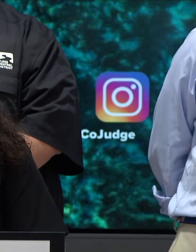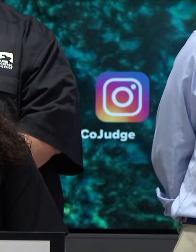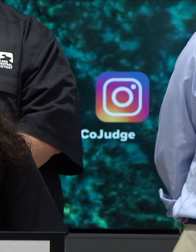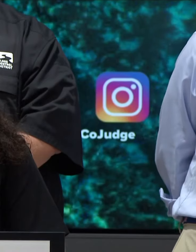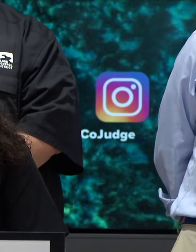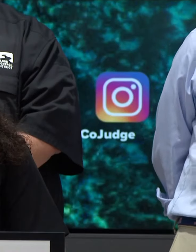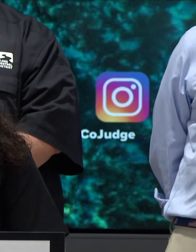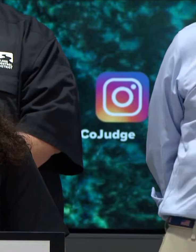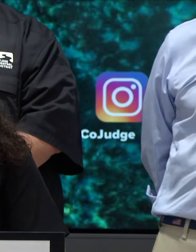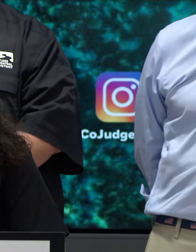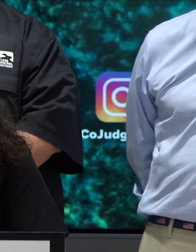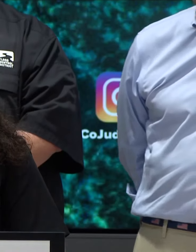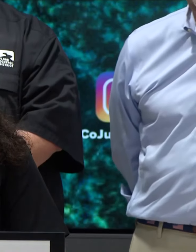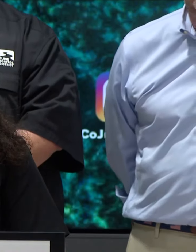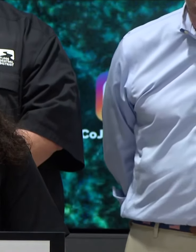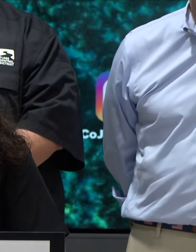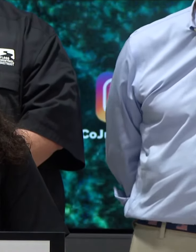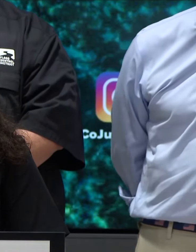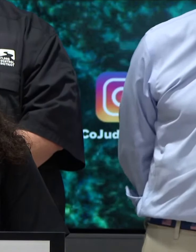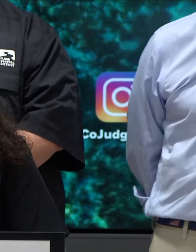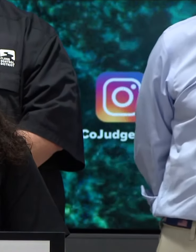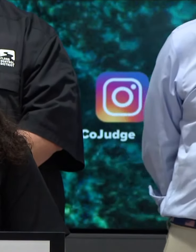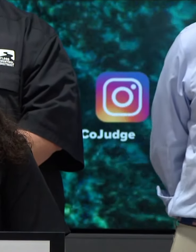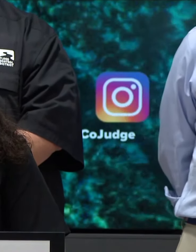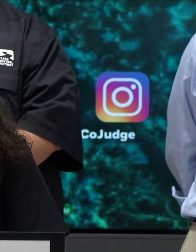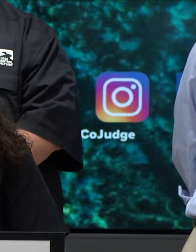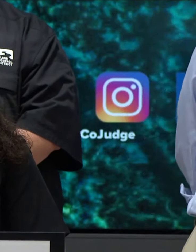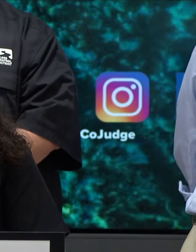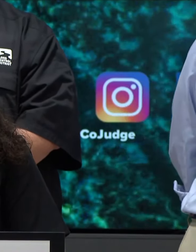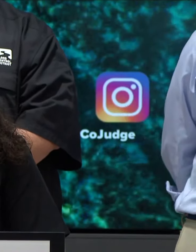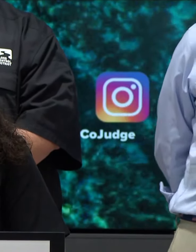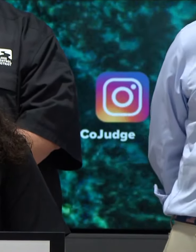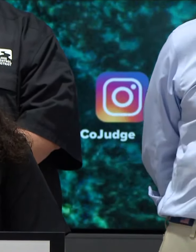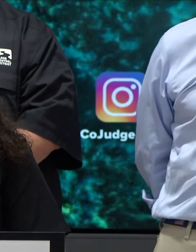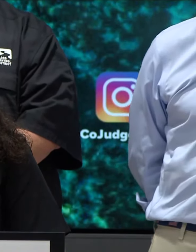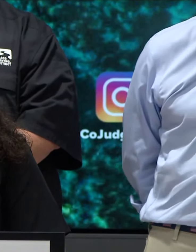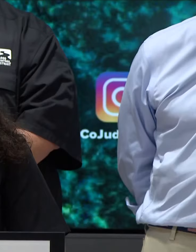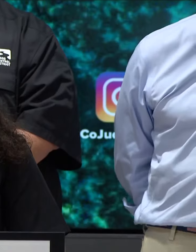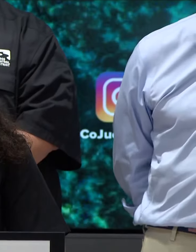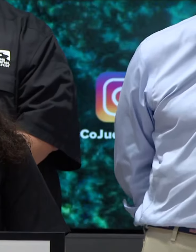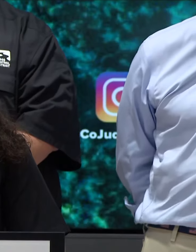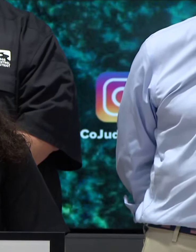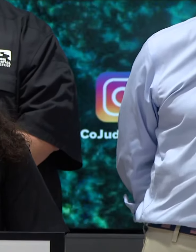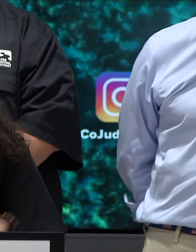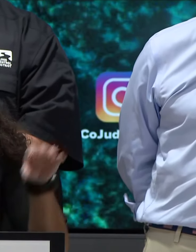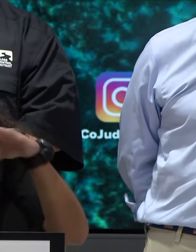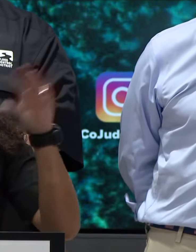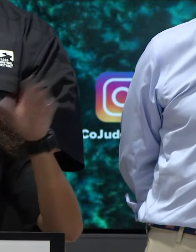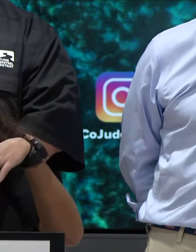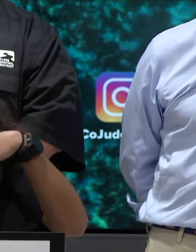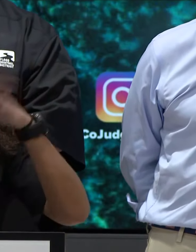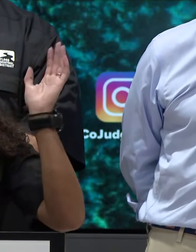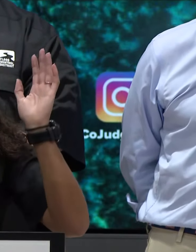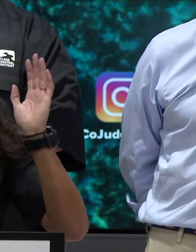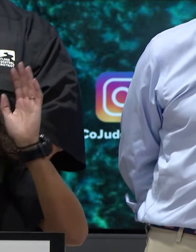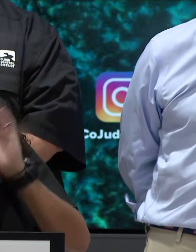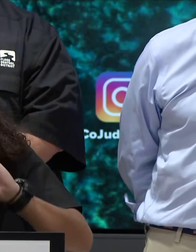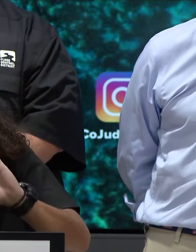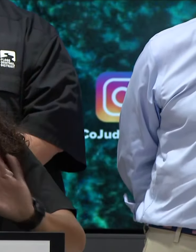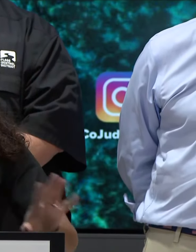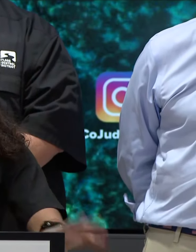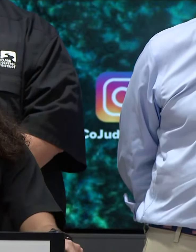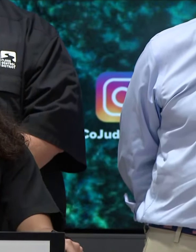incurrido daño de cercas, de varios toldos, de letreros grandes y encima de eso el techo, pedazos del techo salieron